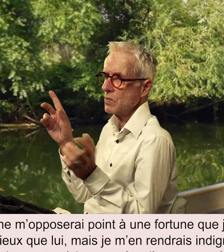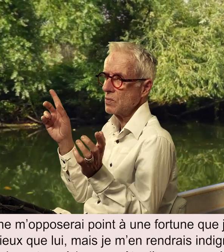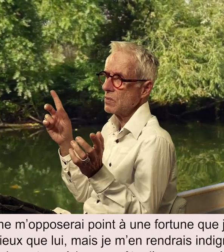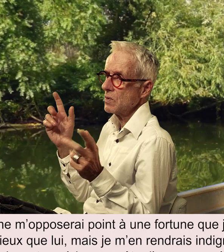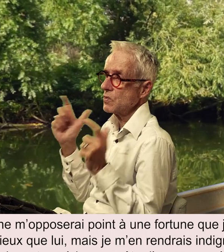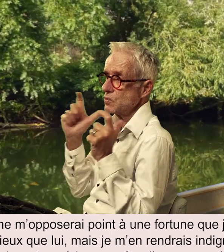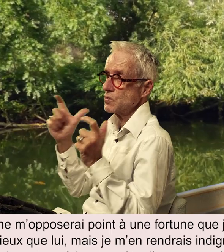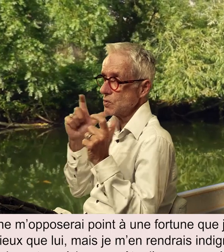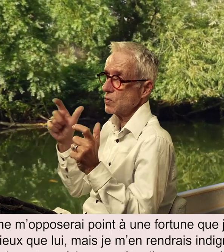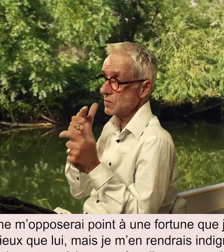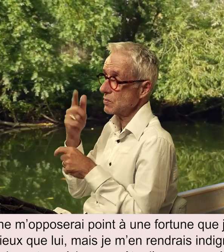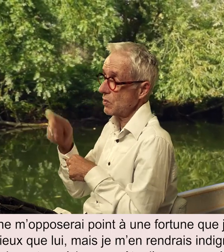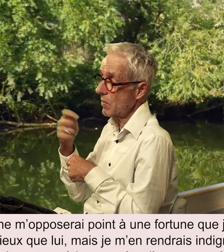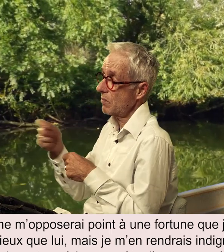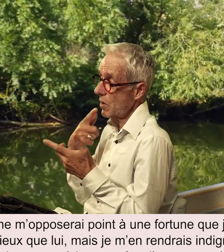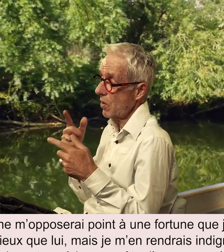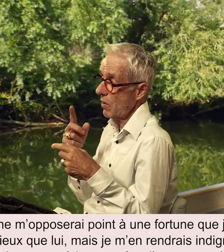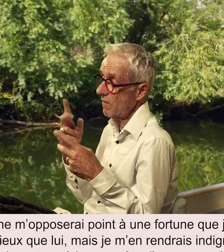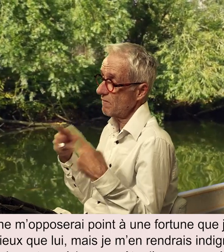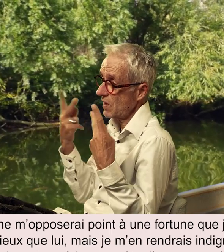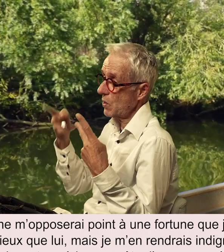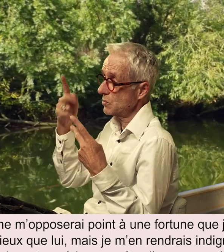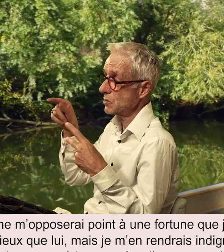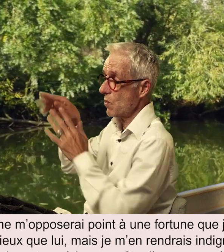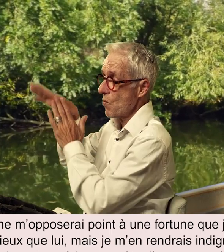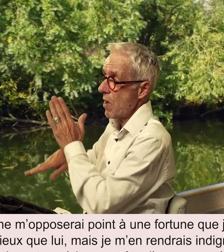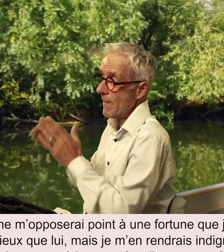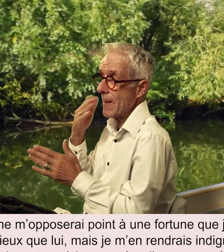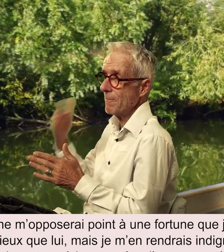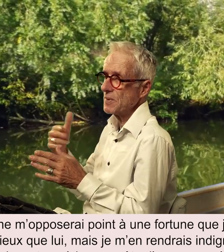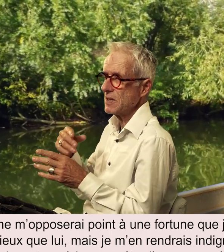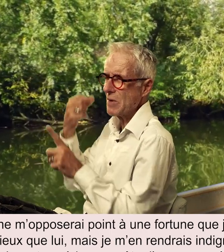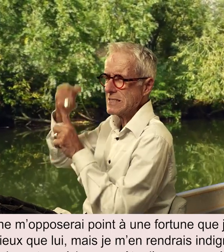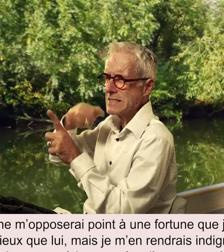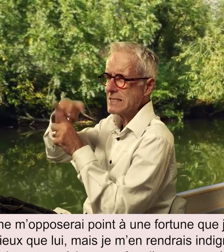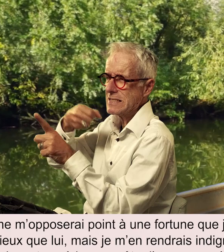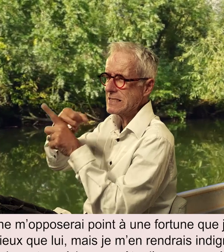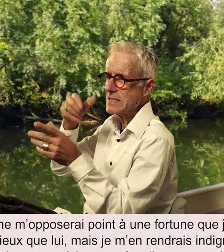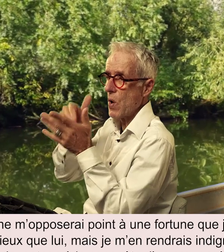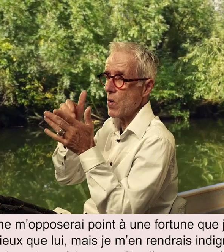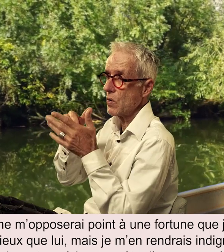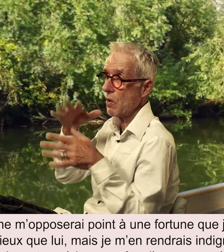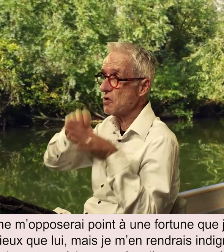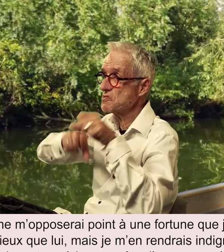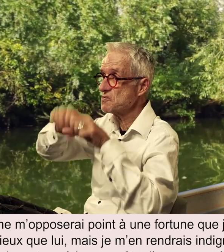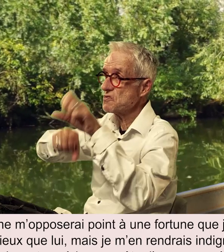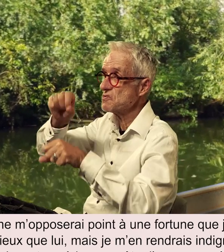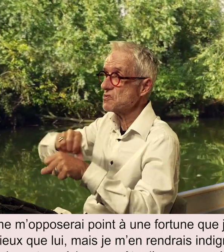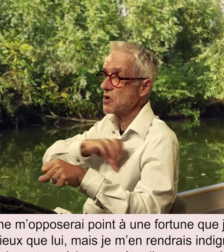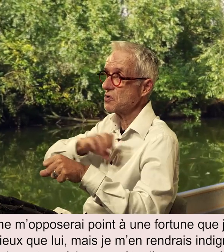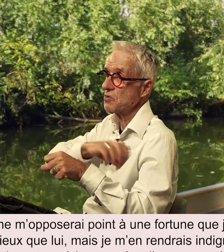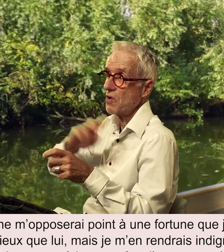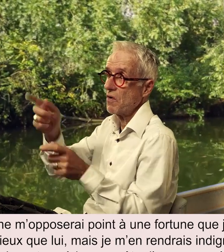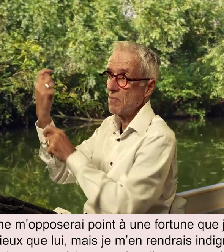méritais sans doute mieux que lui. Mais je me rendrais indigne si je m'opiniâtrais davantage à la conquête d'un cœur qu'un autre